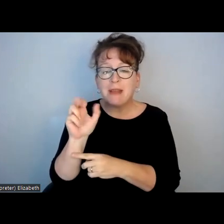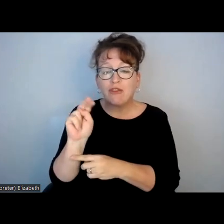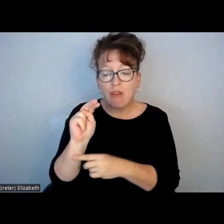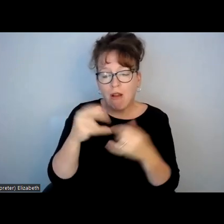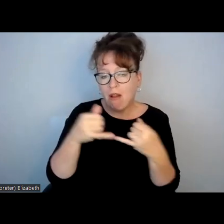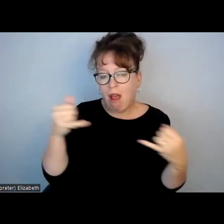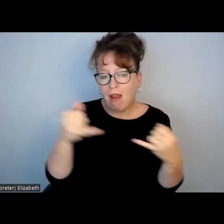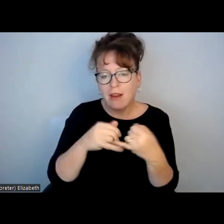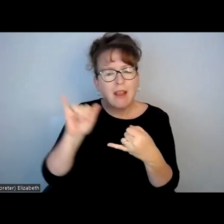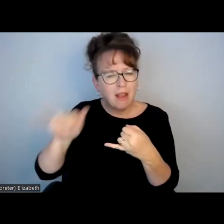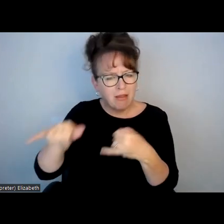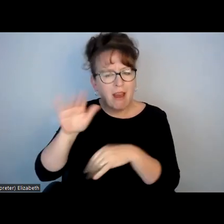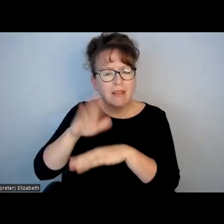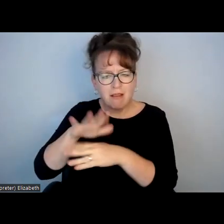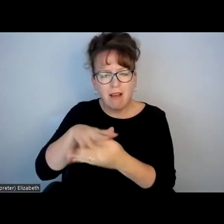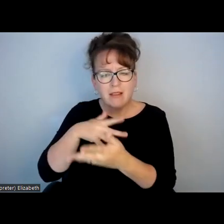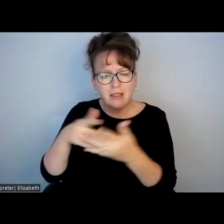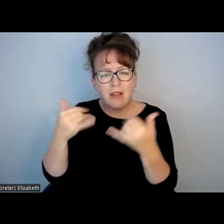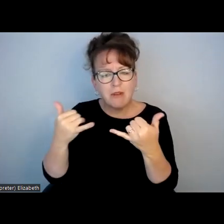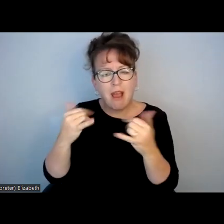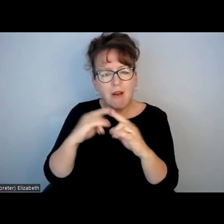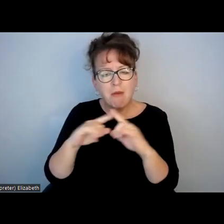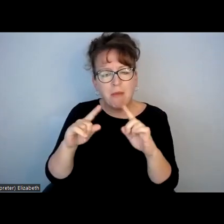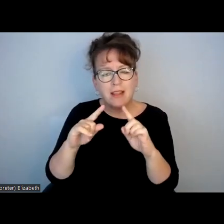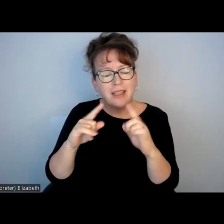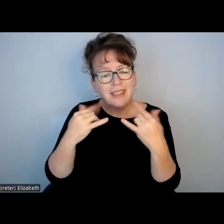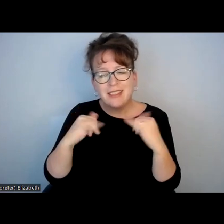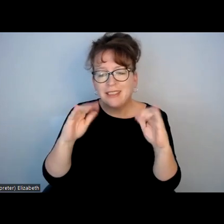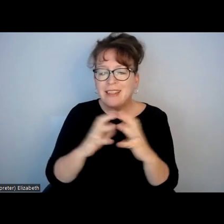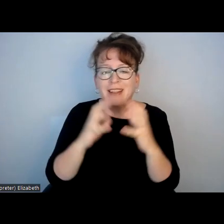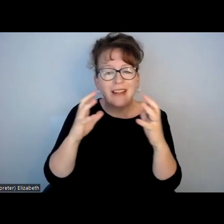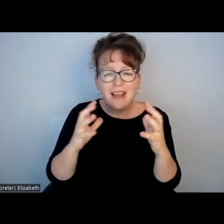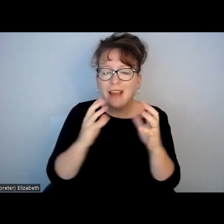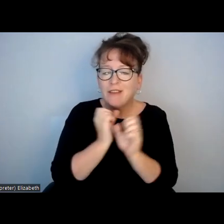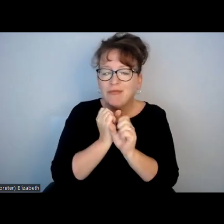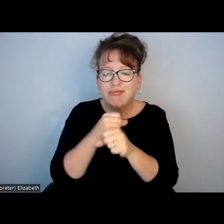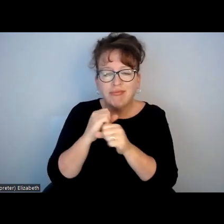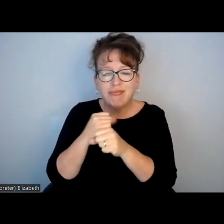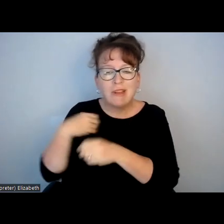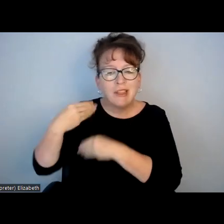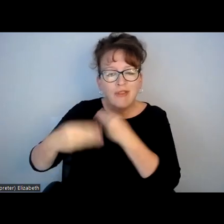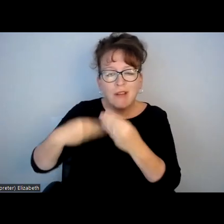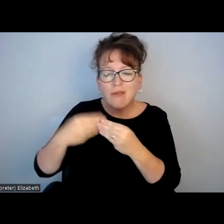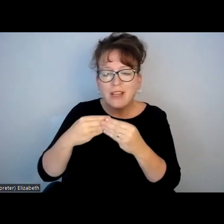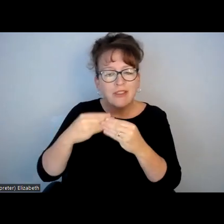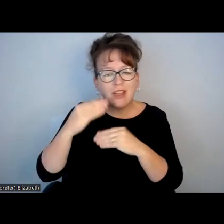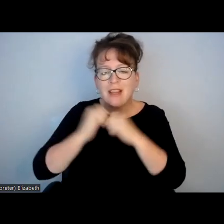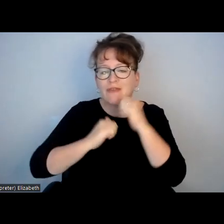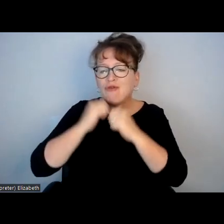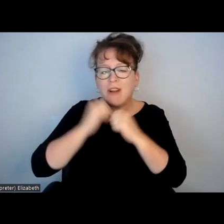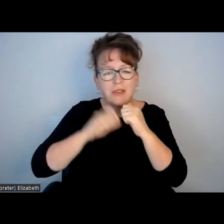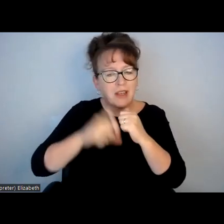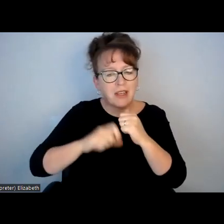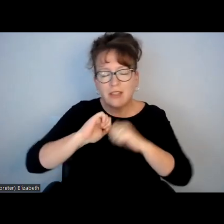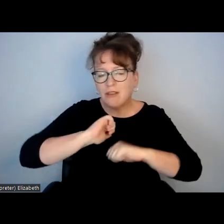eh línea de transmisión de energía está de vuelta a la programación Pero hay